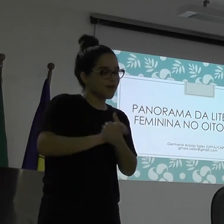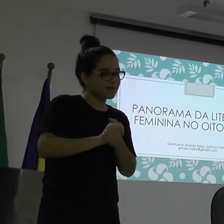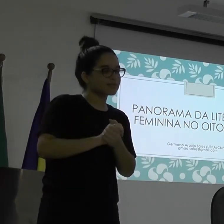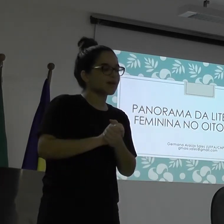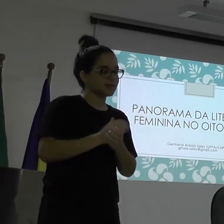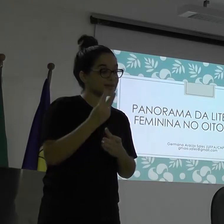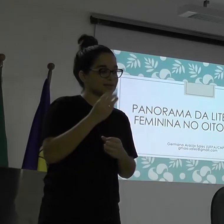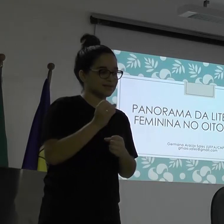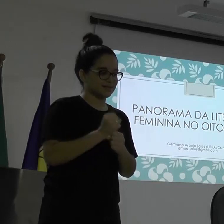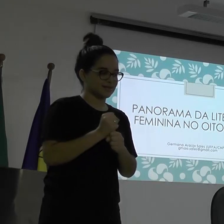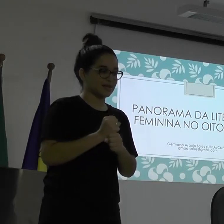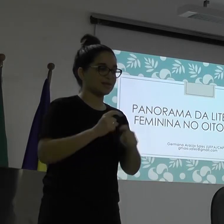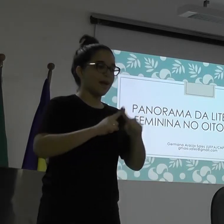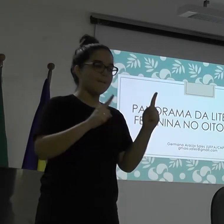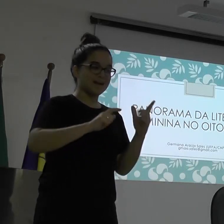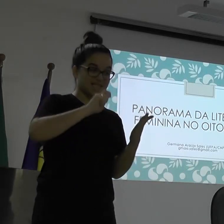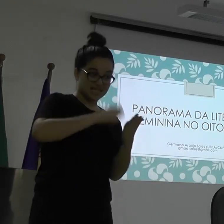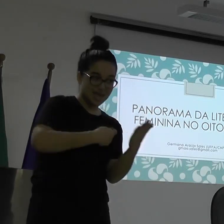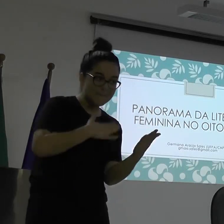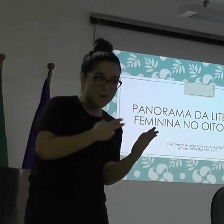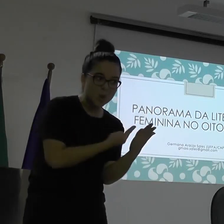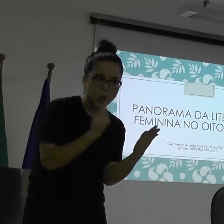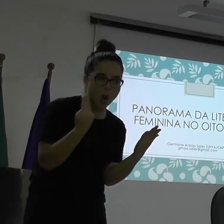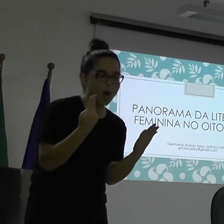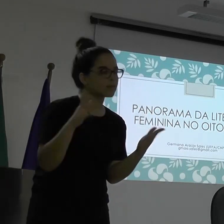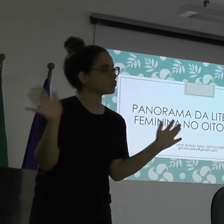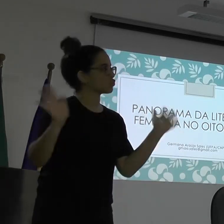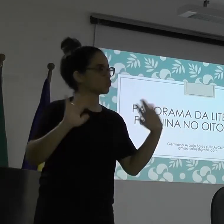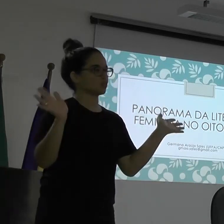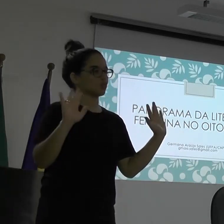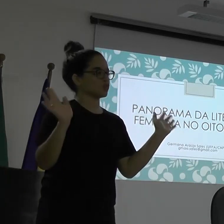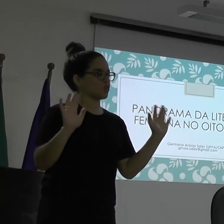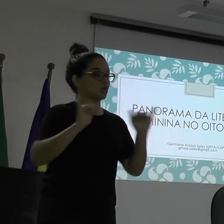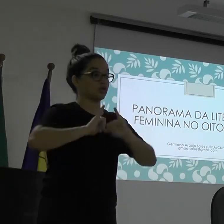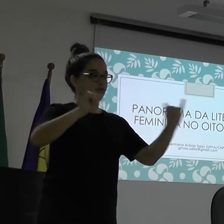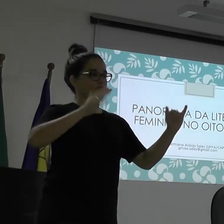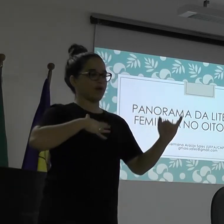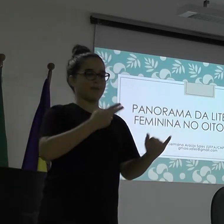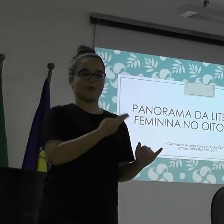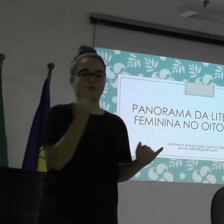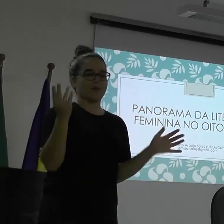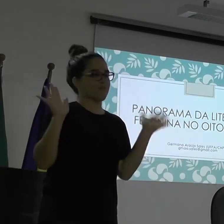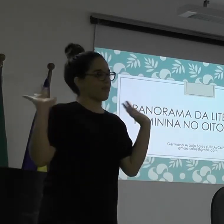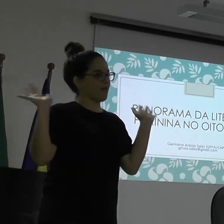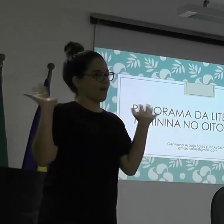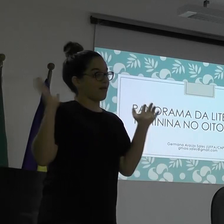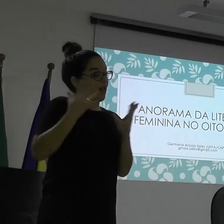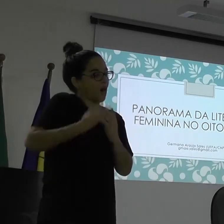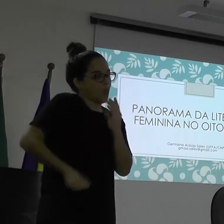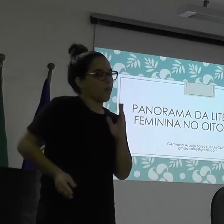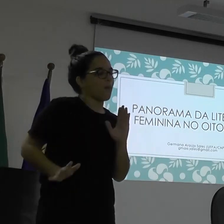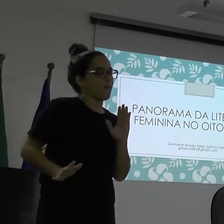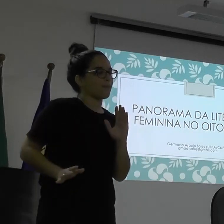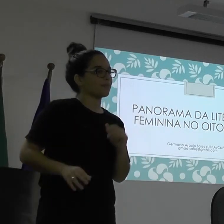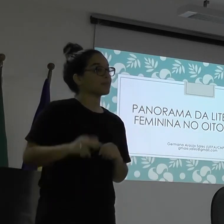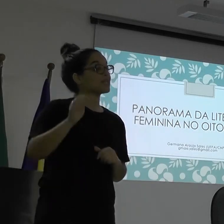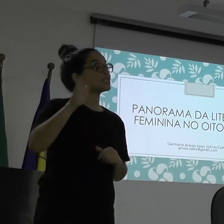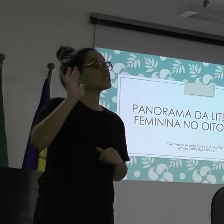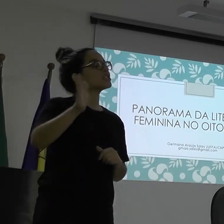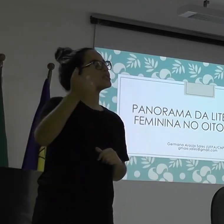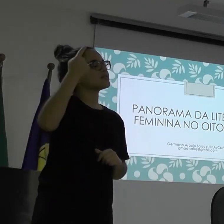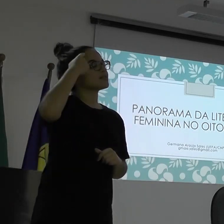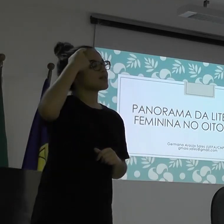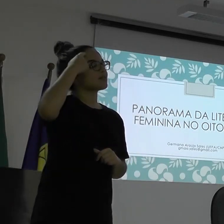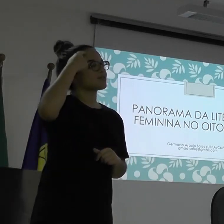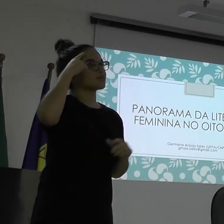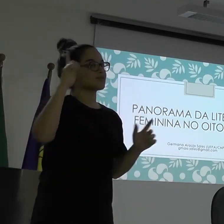Aí, claro que eu ia assinar com pseudônimo. Se eu escrevesse o livro, eu não ia assinar com o meu nome. Já pensou? Ia tudo por